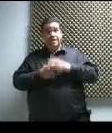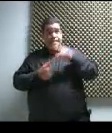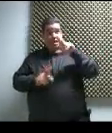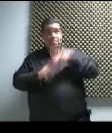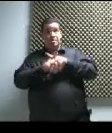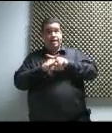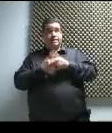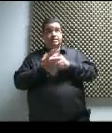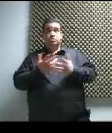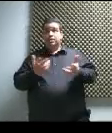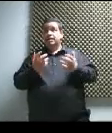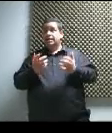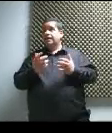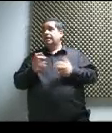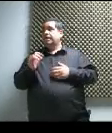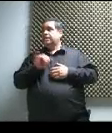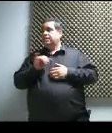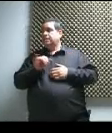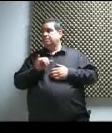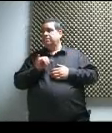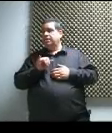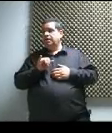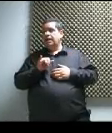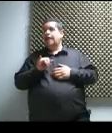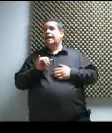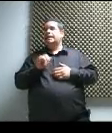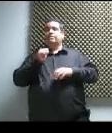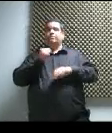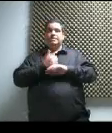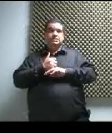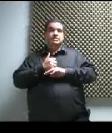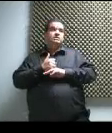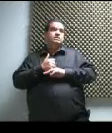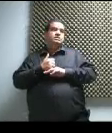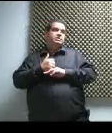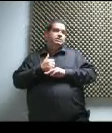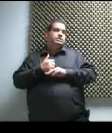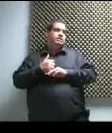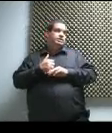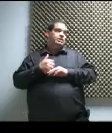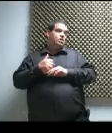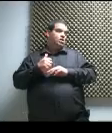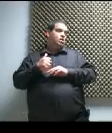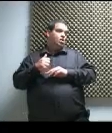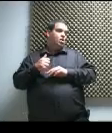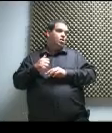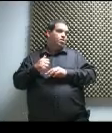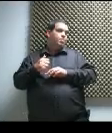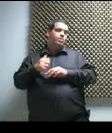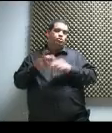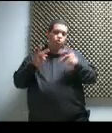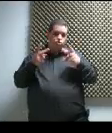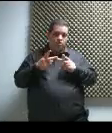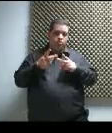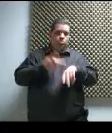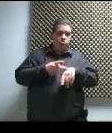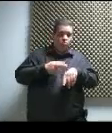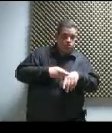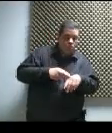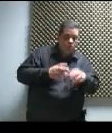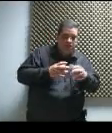surge la... Pues claro que así. Y además, lo más importante, tú creas otra sala en Puerto Rico. Tú creas otra sala en Puerto Rico. Otro lugar donde